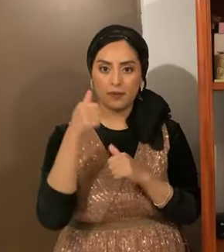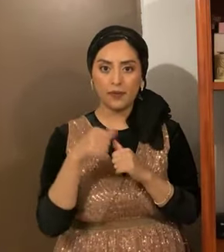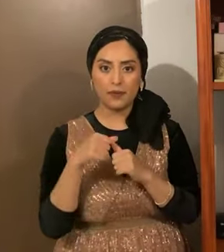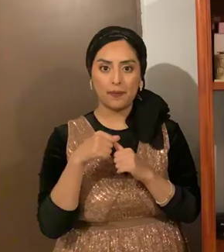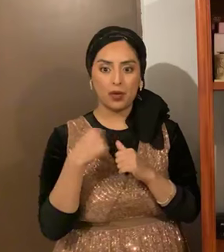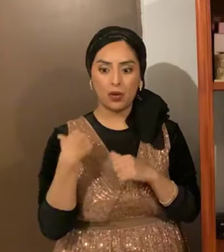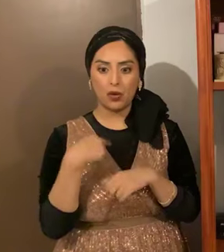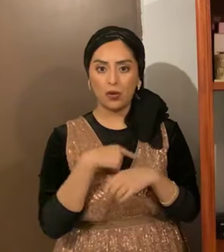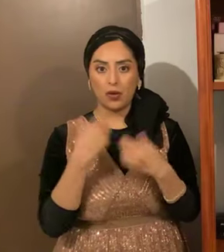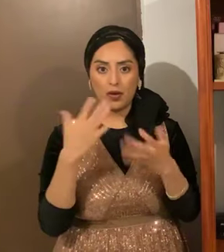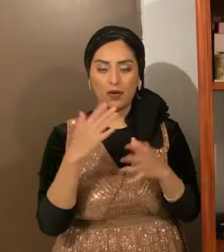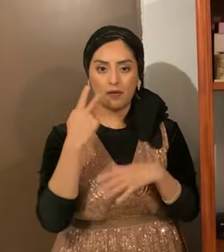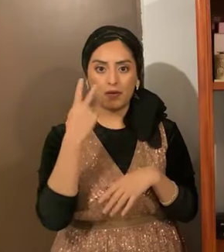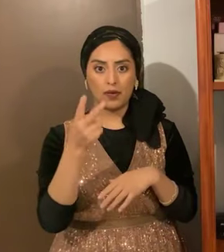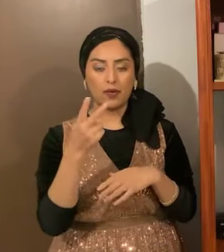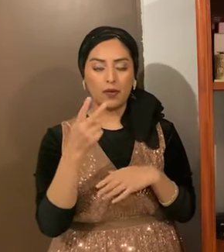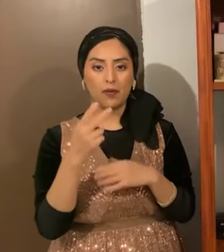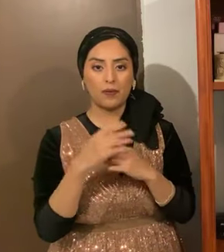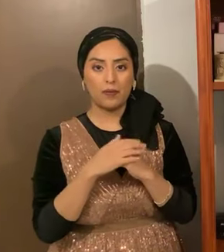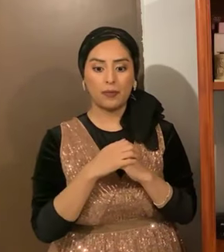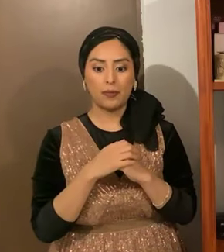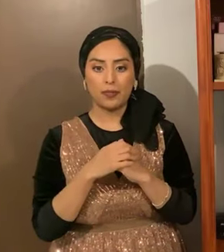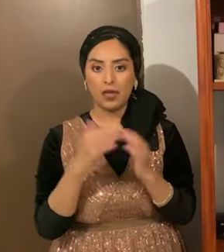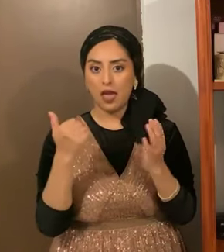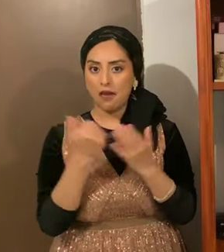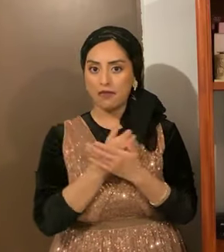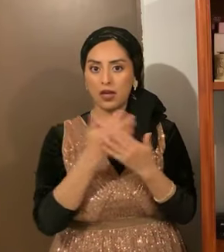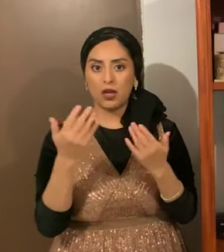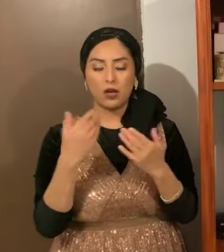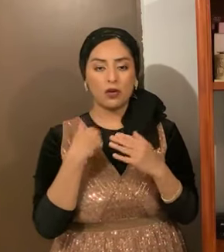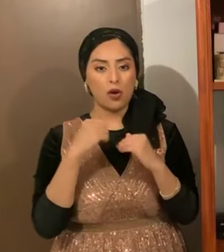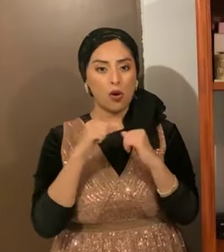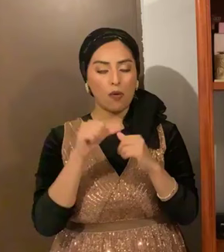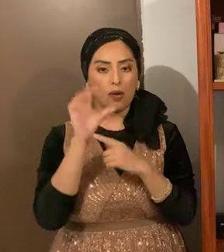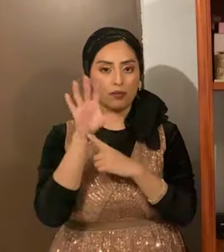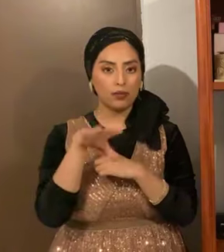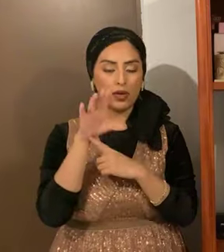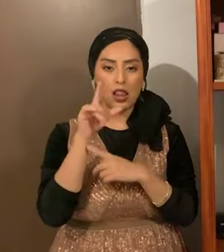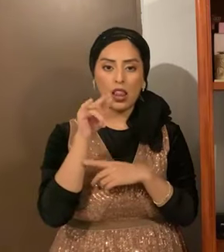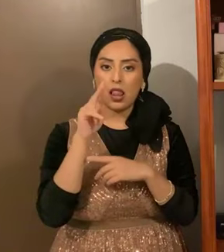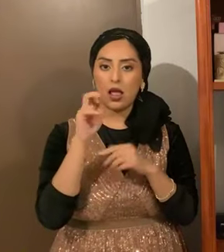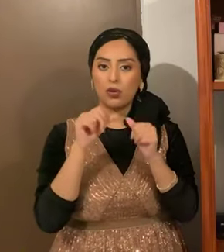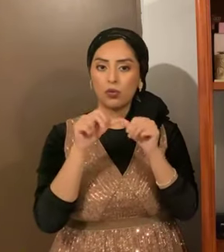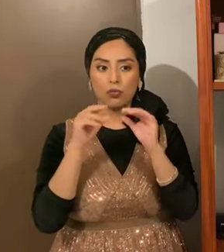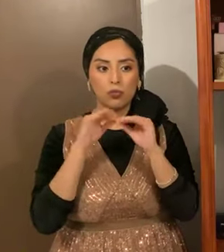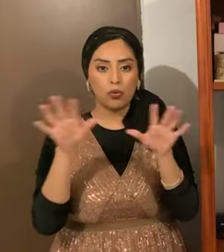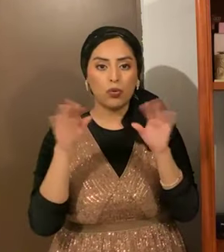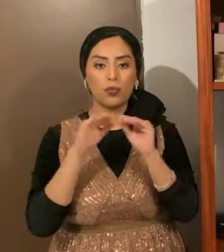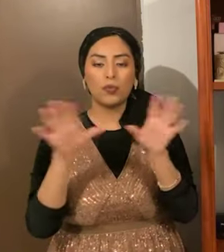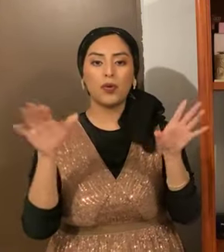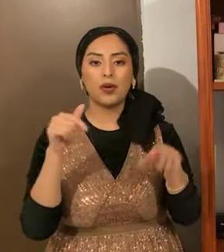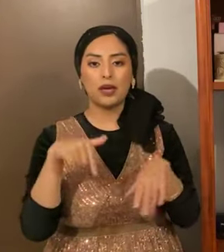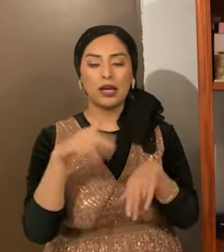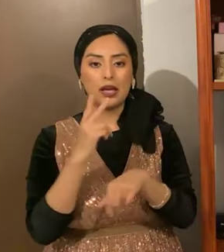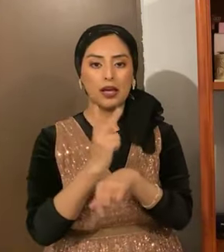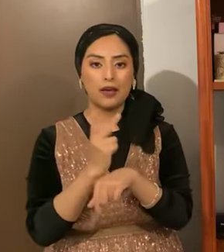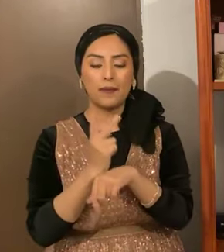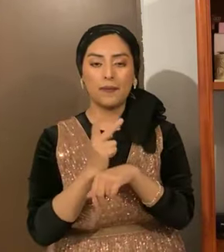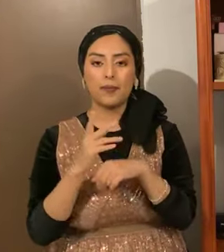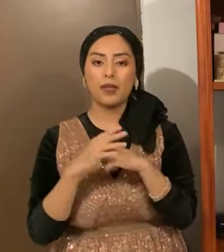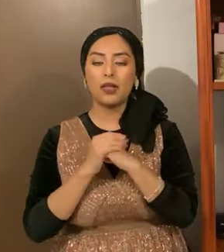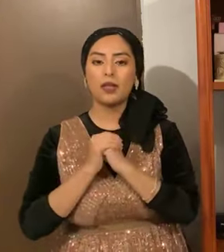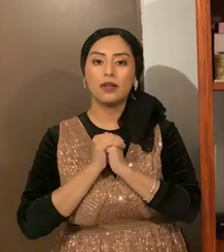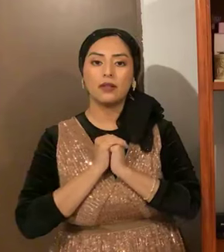ello? Lo estuvimos, todo eso lo estamos transmitiendo constantemente aquí en Gozo y Paz.